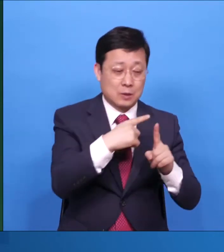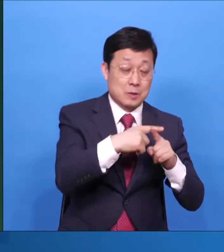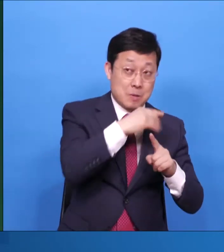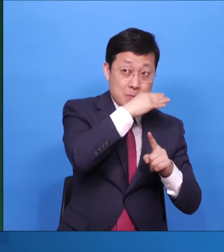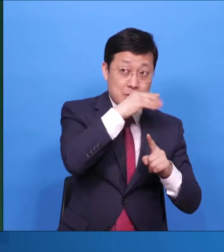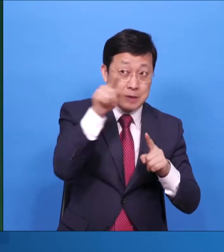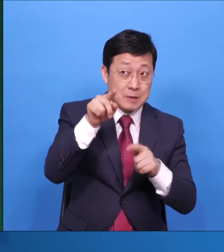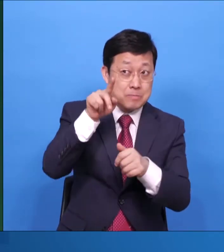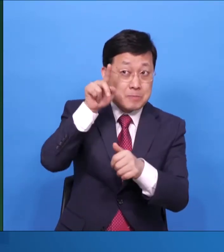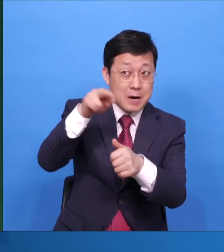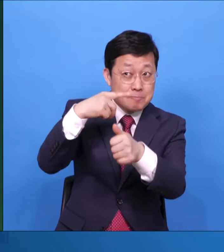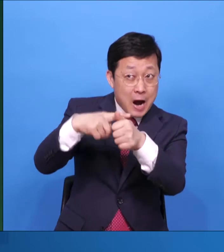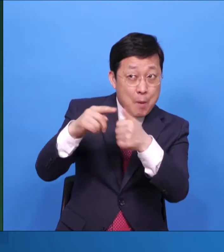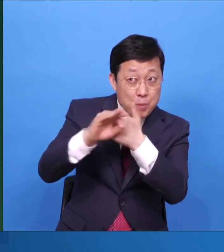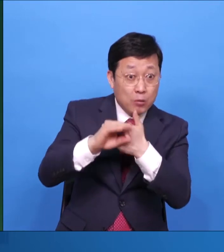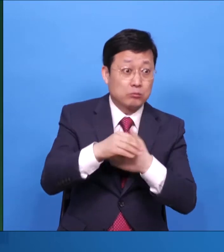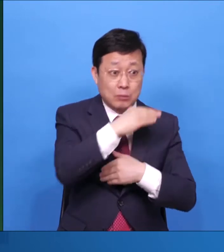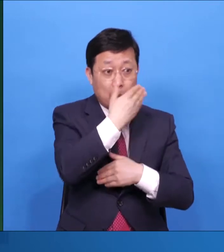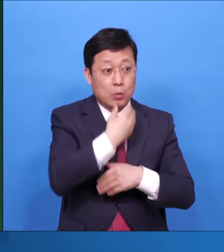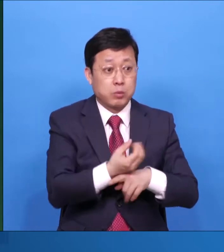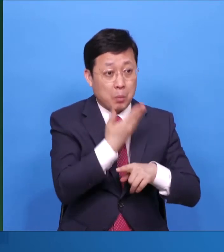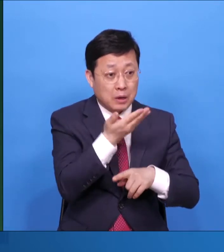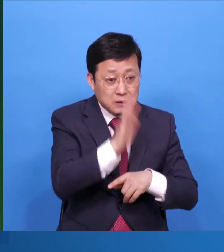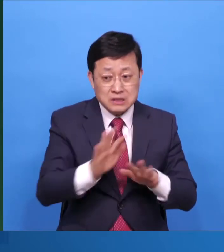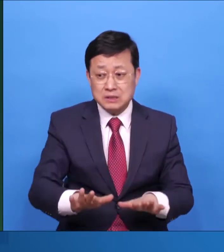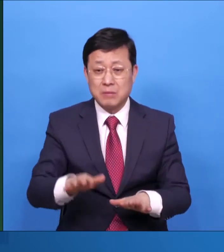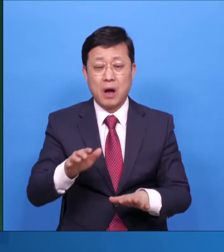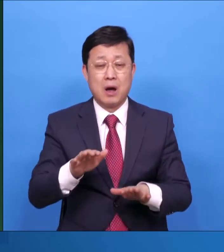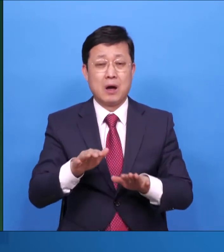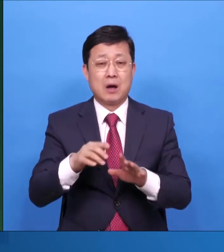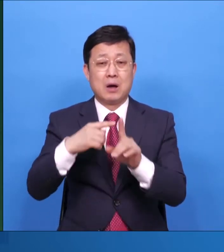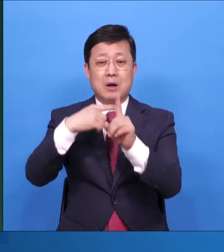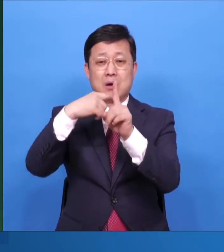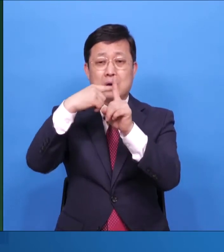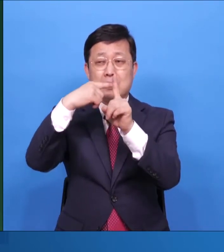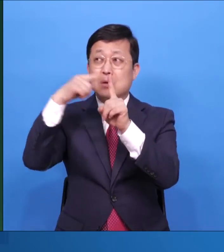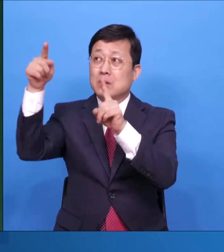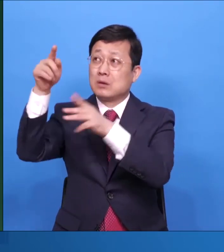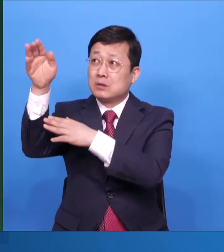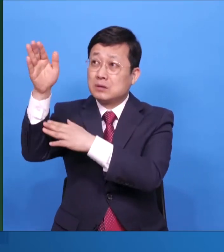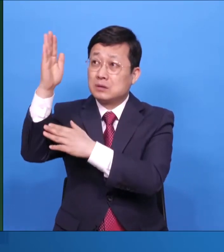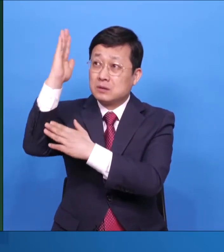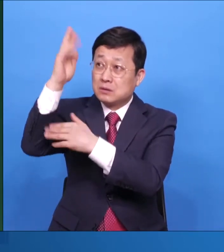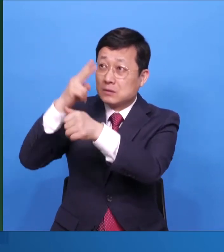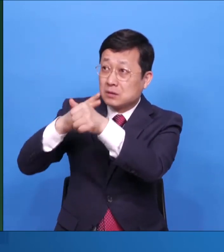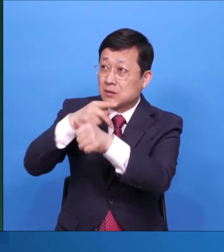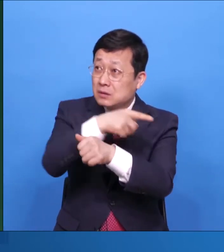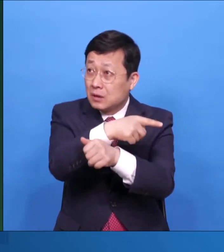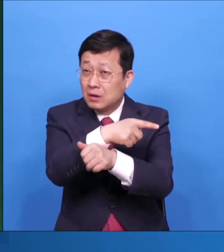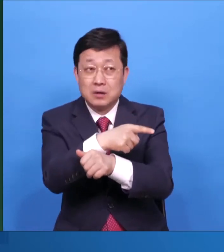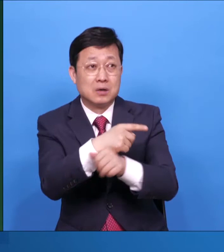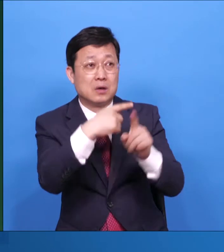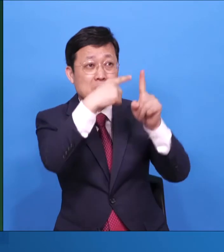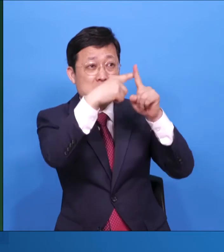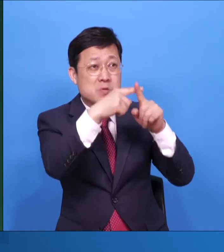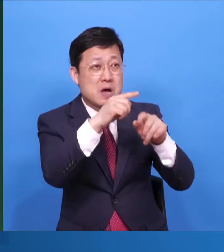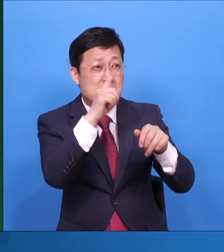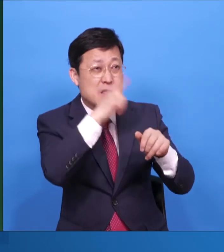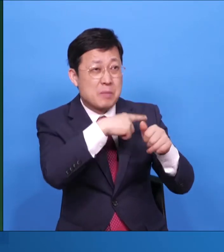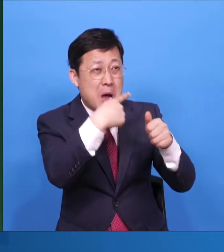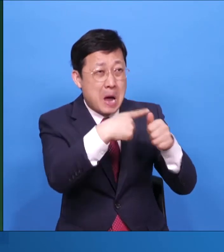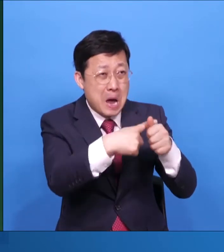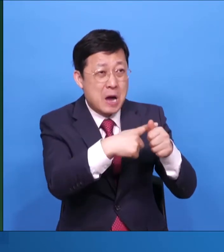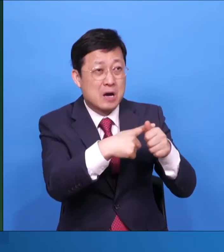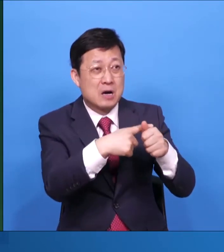completo. Porque muchos profesores dicen que eso es el cristianismo. 그것부터 pero no. 고쳐야 돼. 그 기독교 아닙니다. Primeramente tenemos que arreglar eso. 어째서